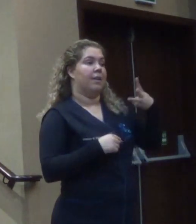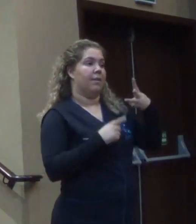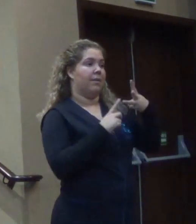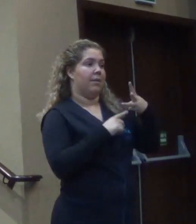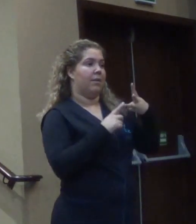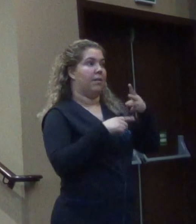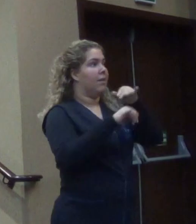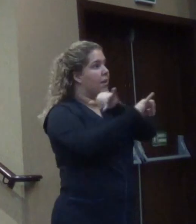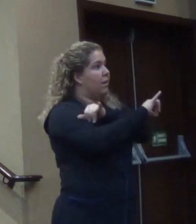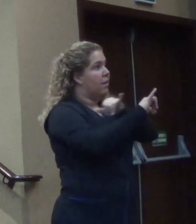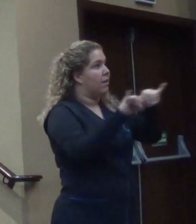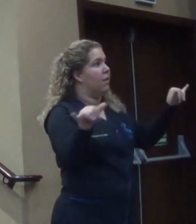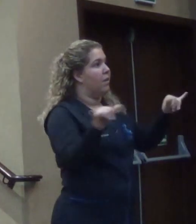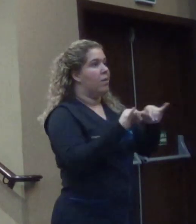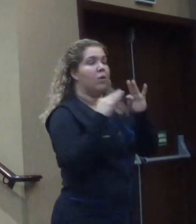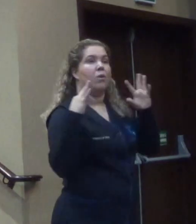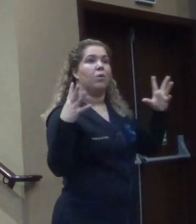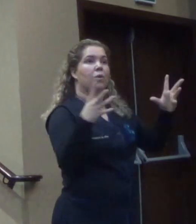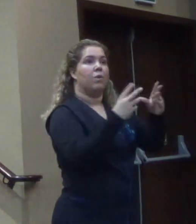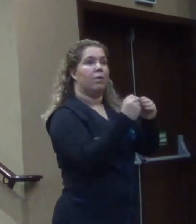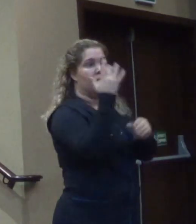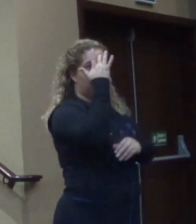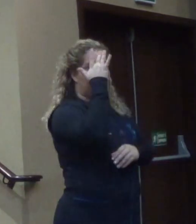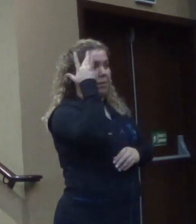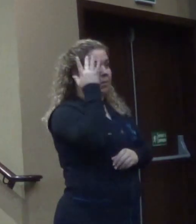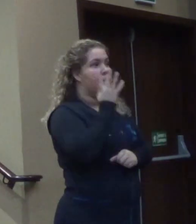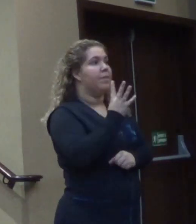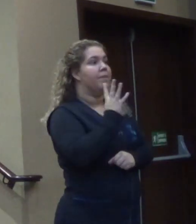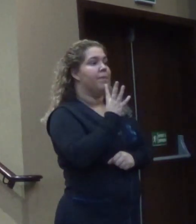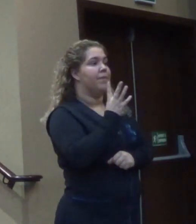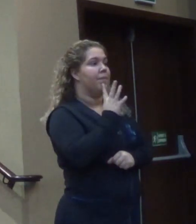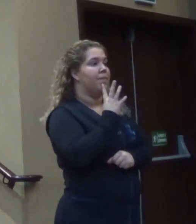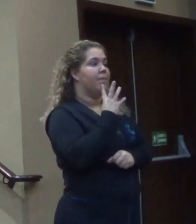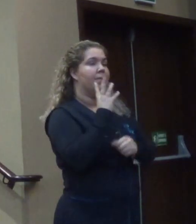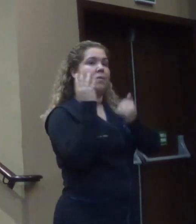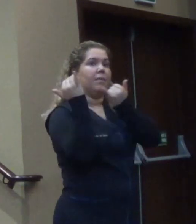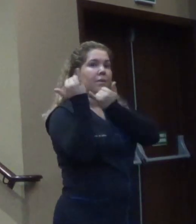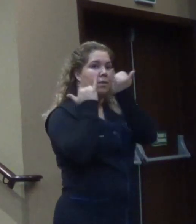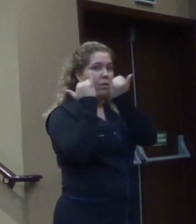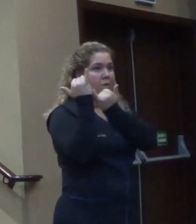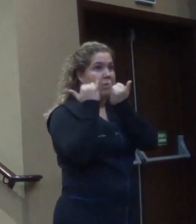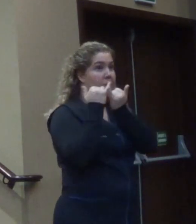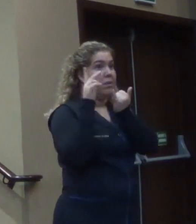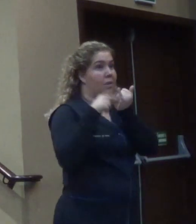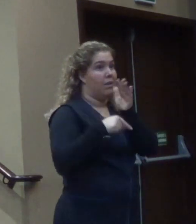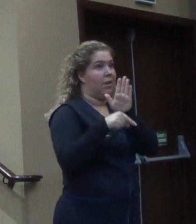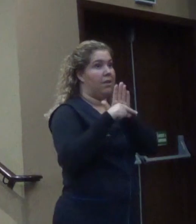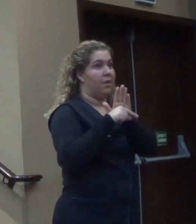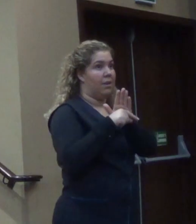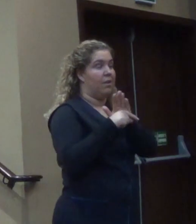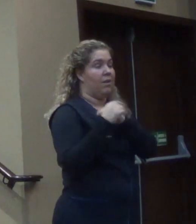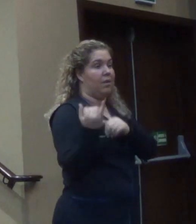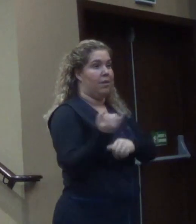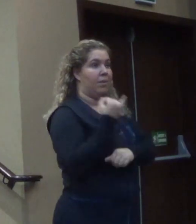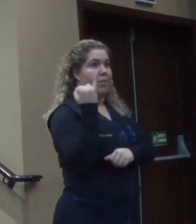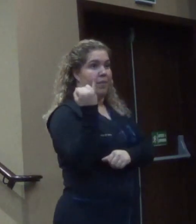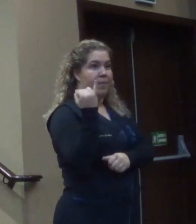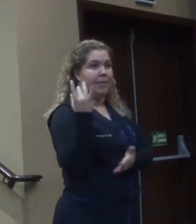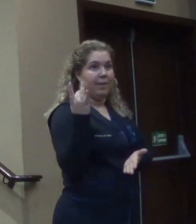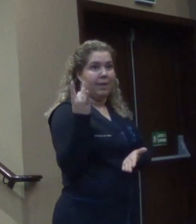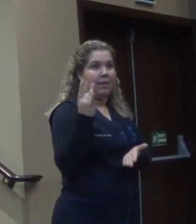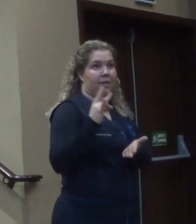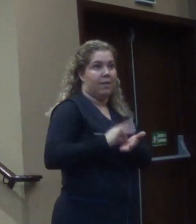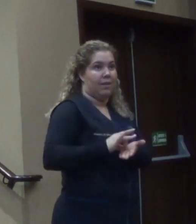conheço. Essas informações, elas são úteis e verdadeiras.